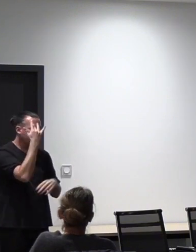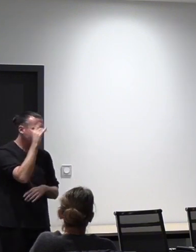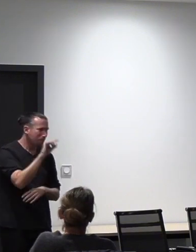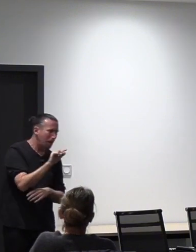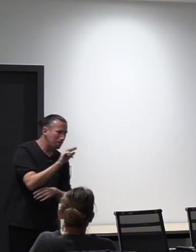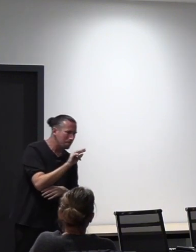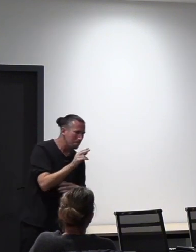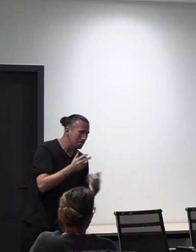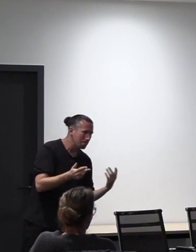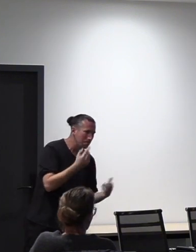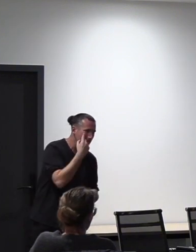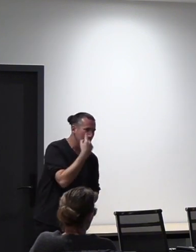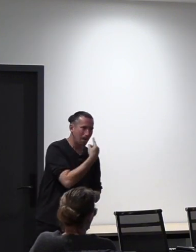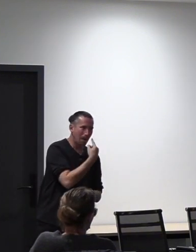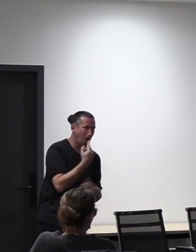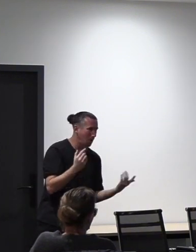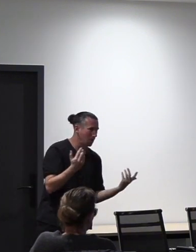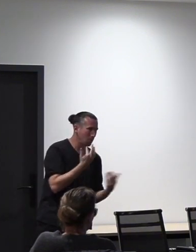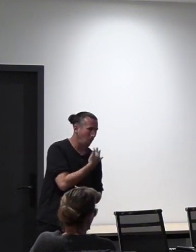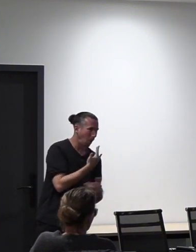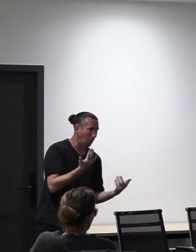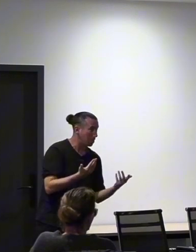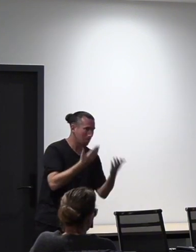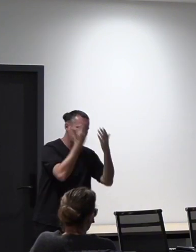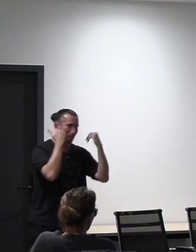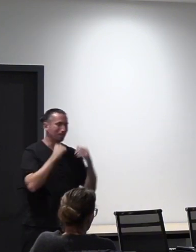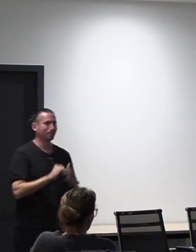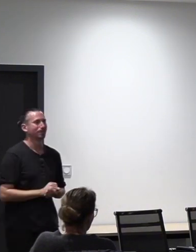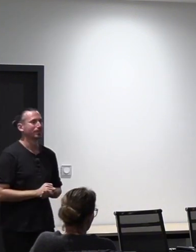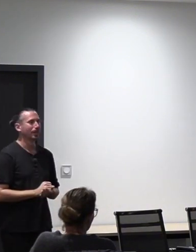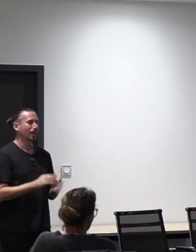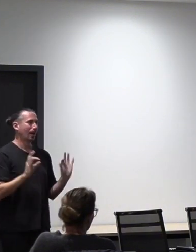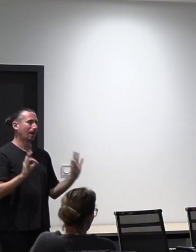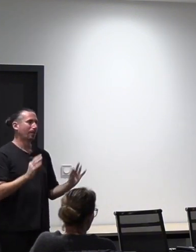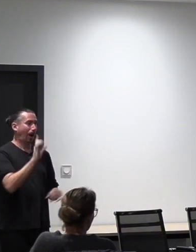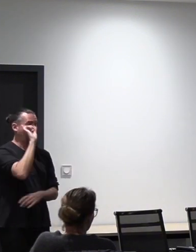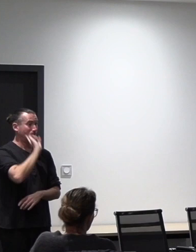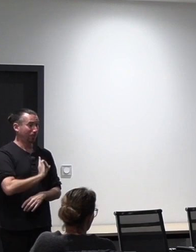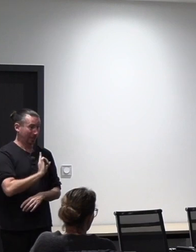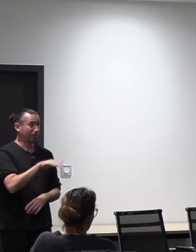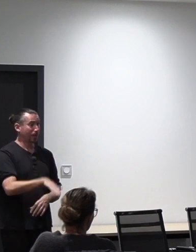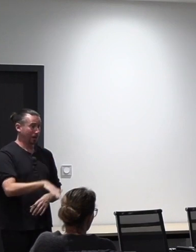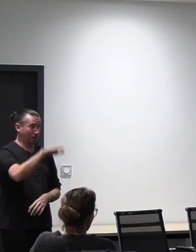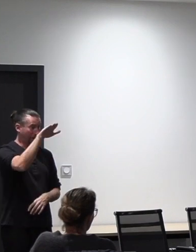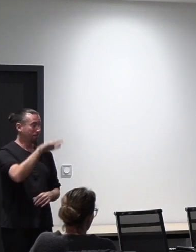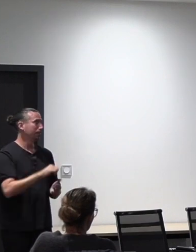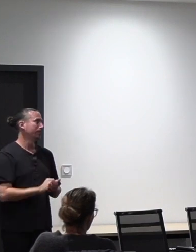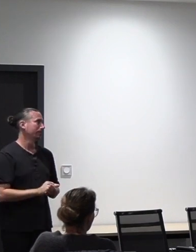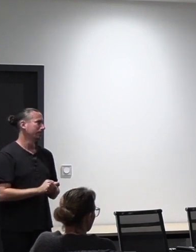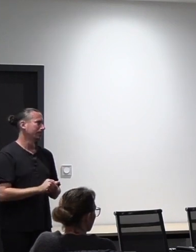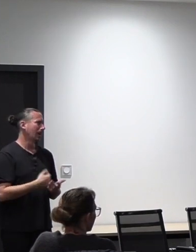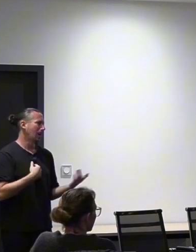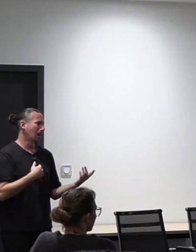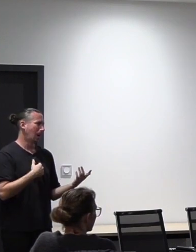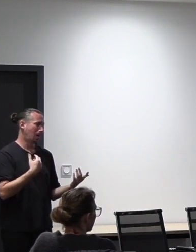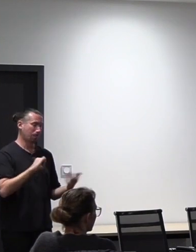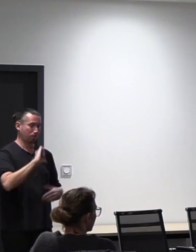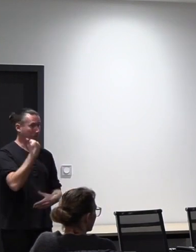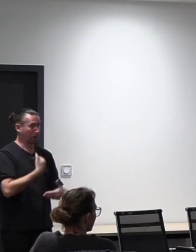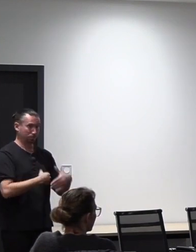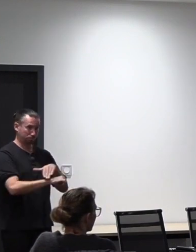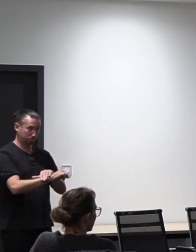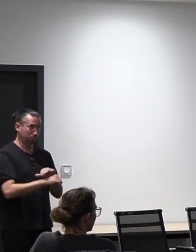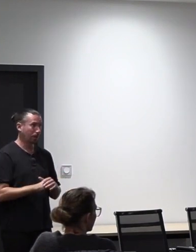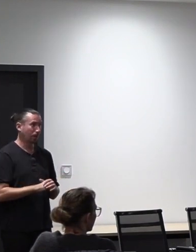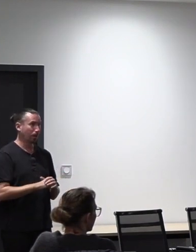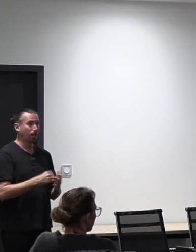yeux. Pour la petite anecdote, j'ai une fille aînée, donc premier enfant. Quand elle est née, c'était le plus bel enfant du